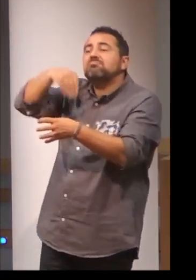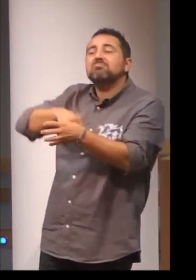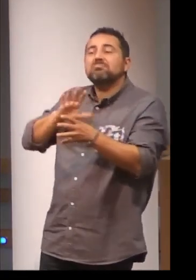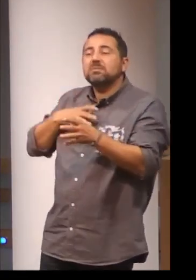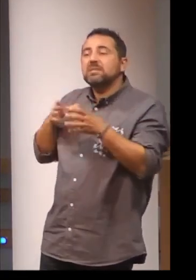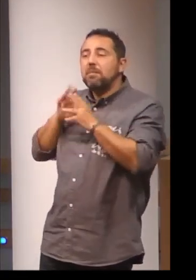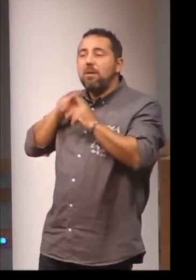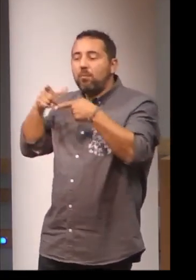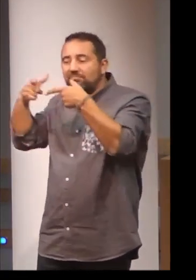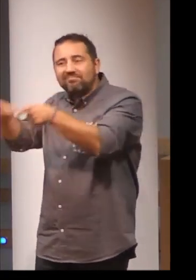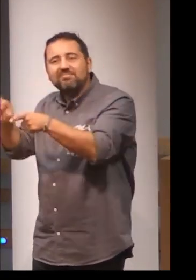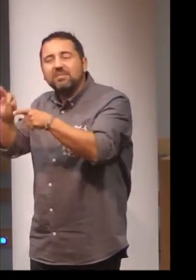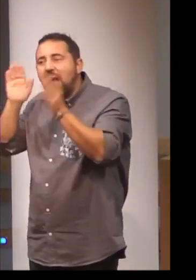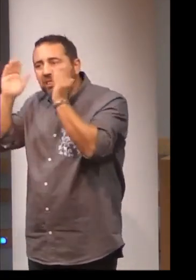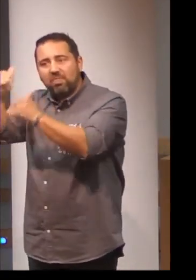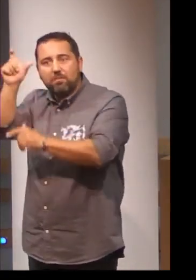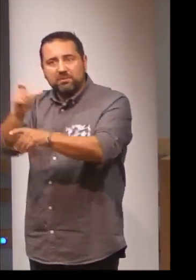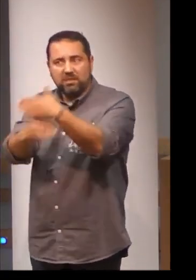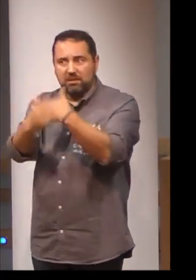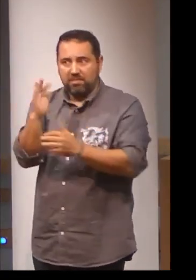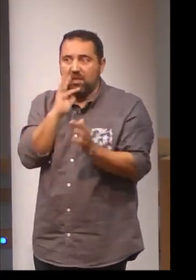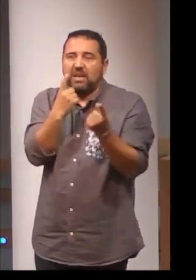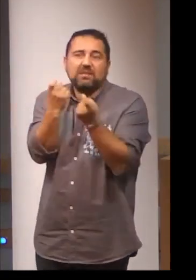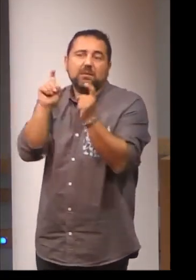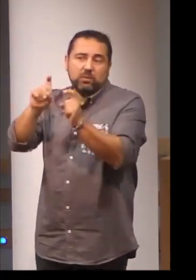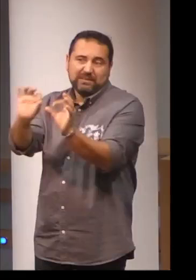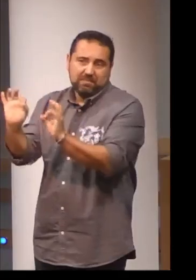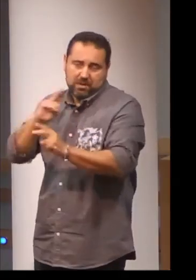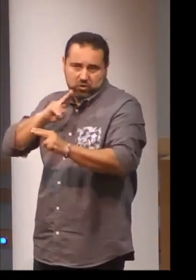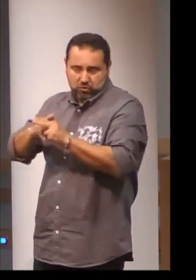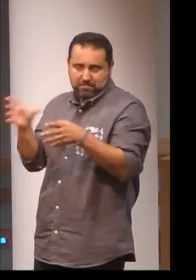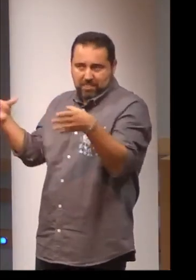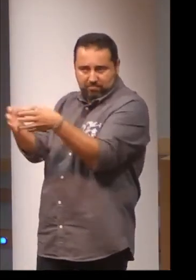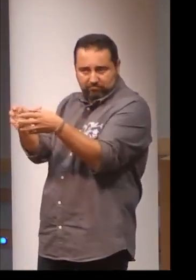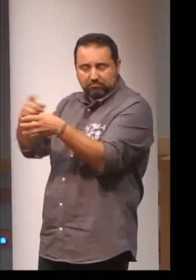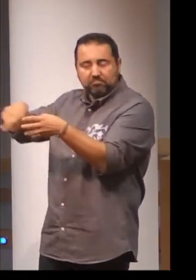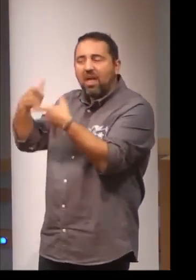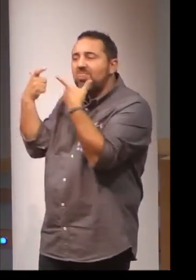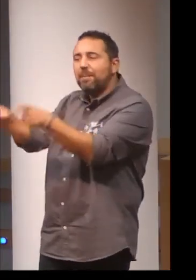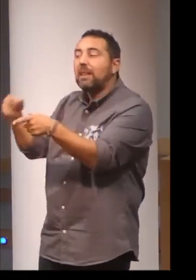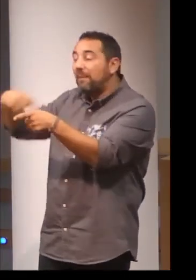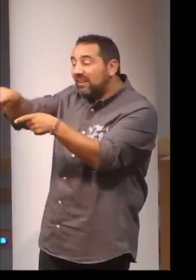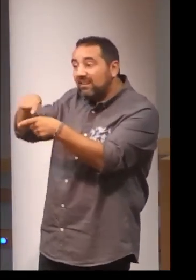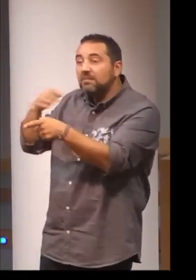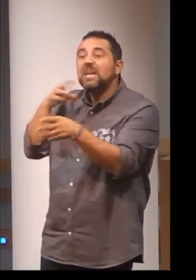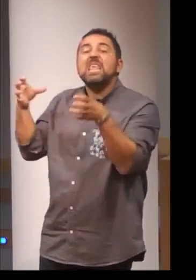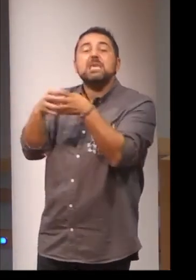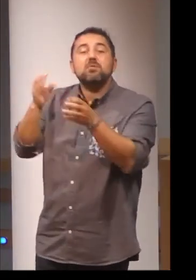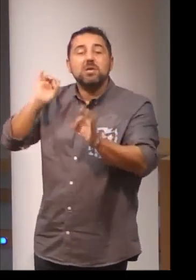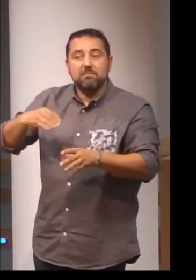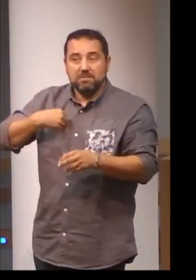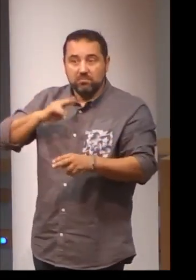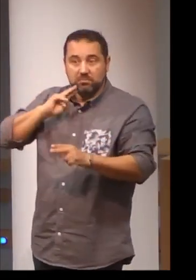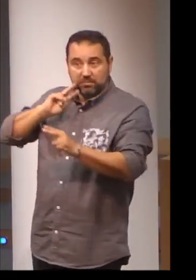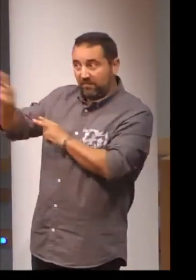personas con discapacidad y necesidades educativas especiales de esta universidad. El equipo es el que aparece aquí en pantalla, que se puede